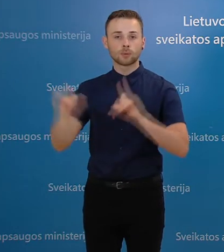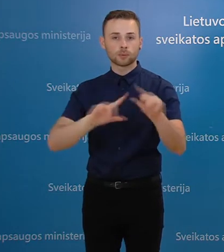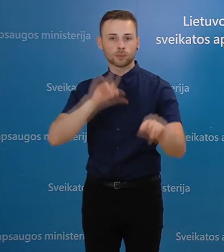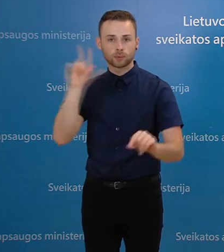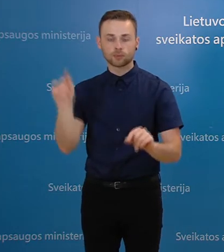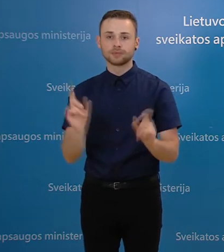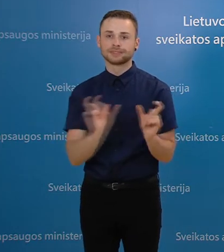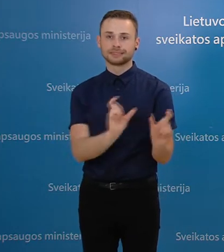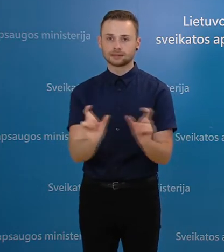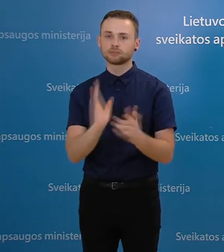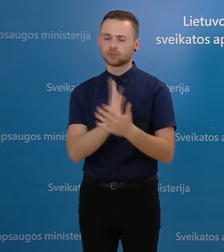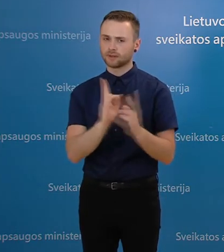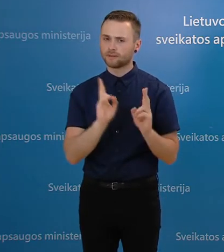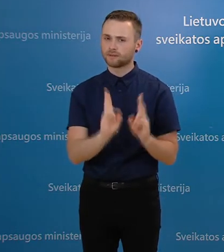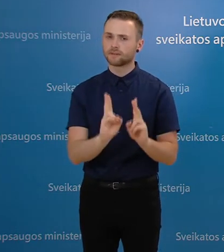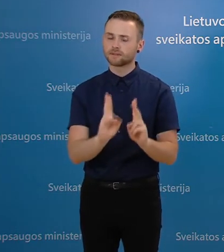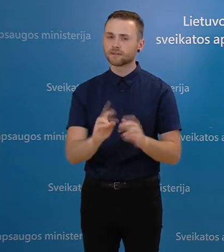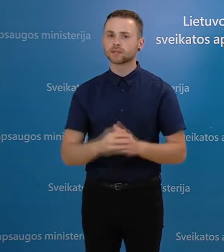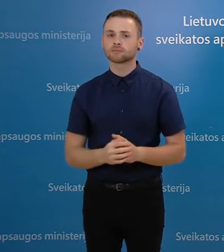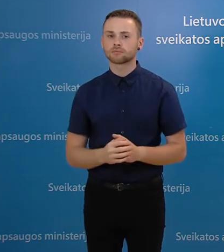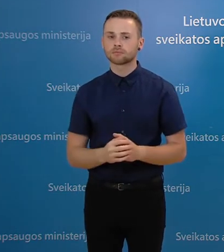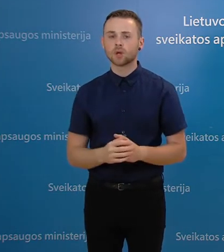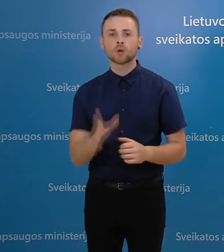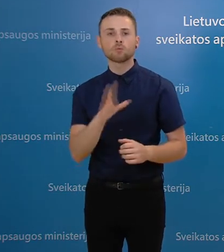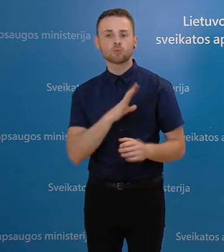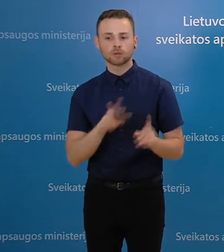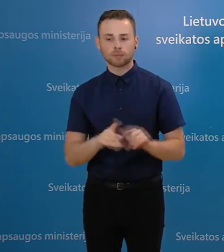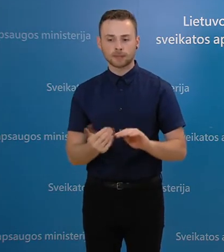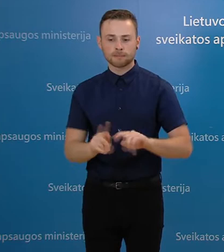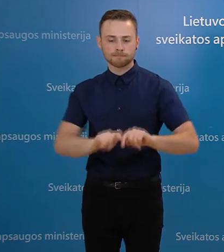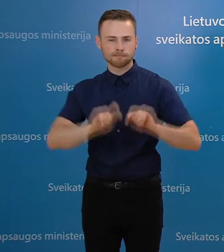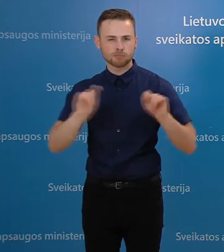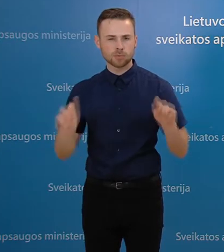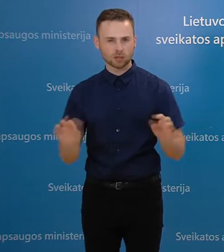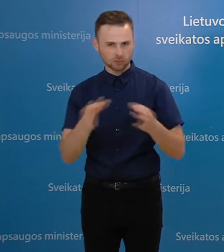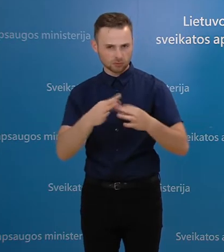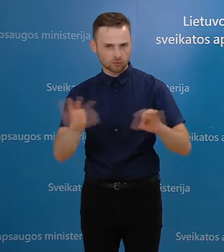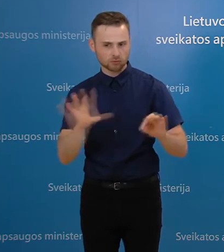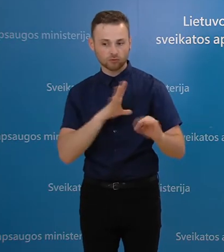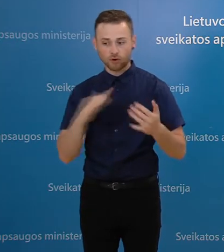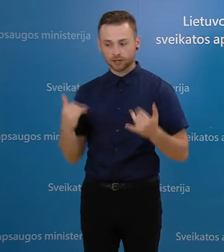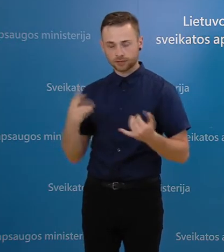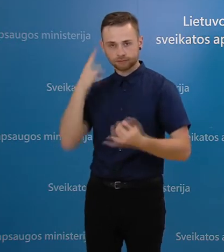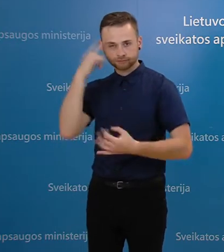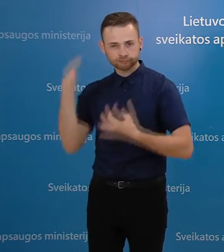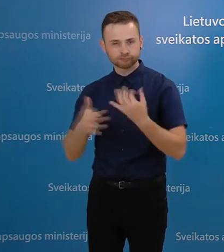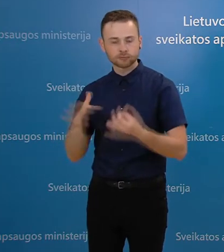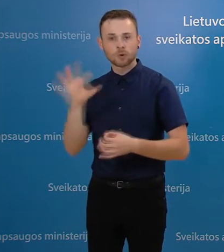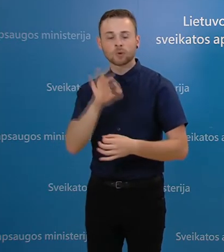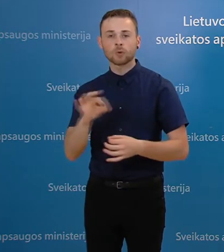išliks ir bent jau pradinėme siūlyme, kuris šiandien buvo aptarinėjamas, tas